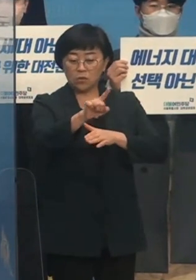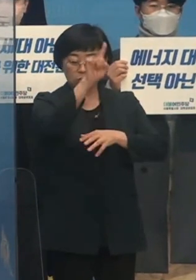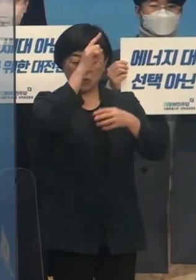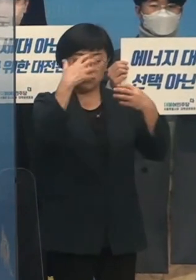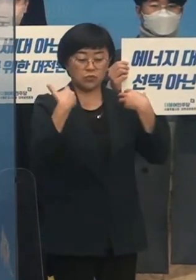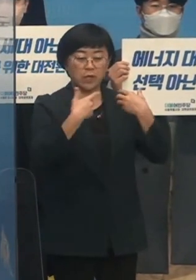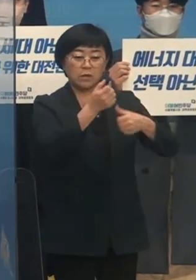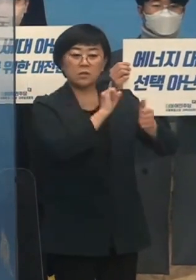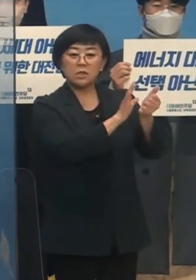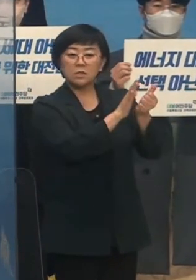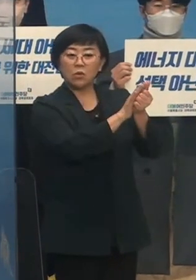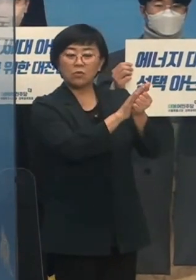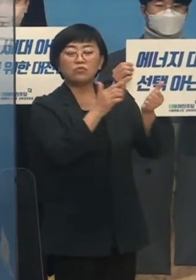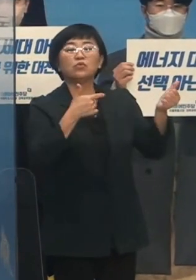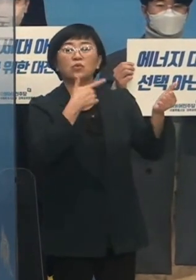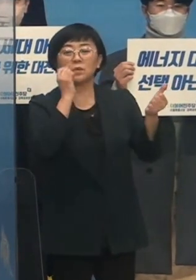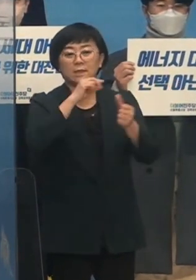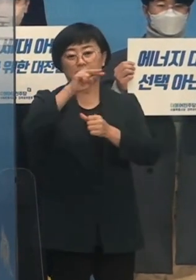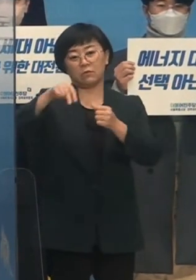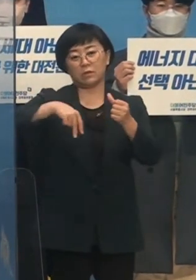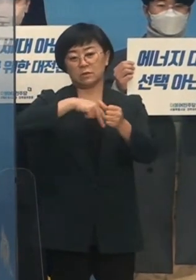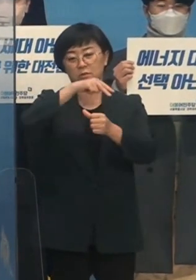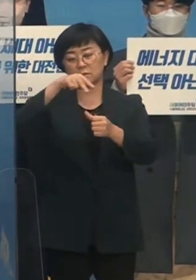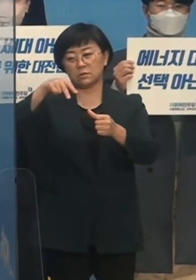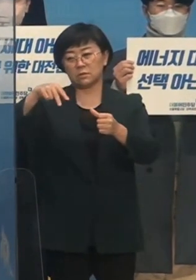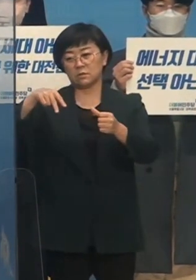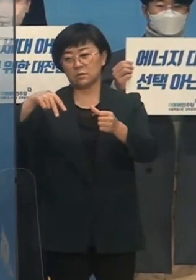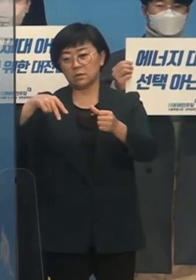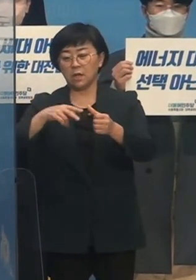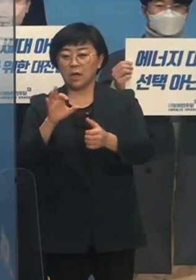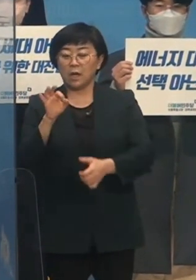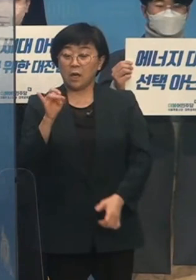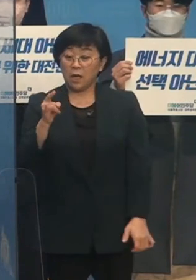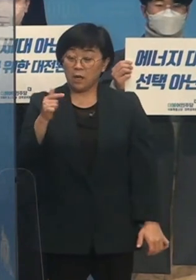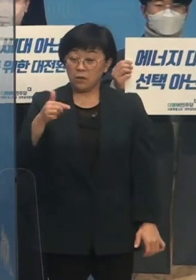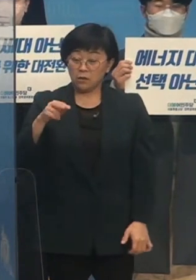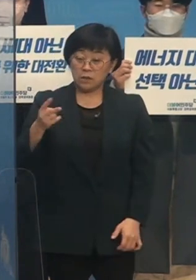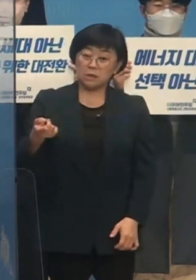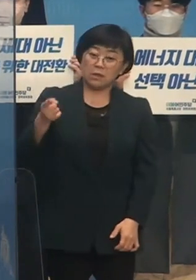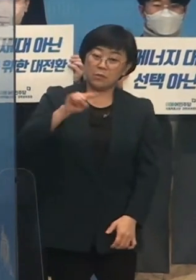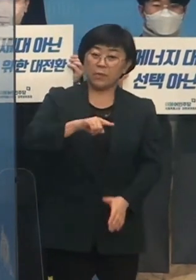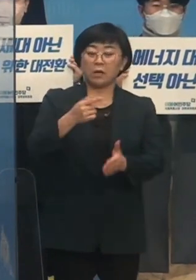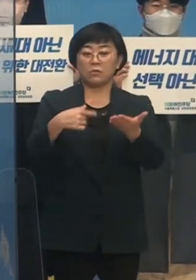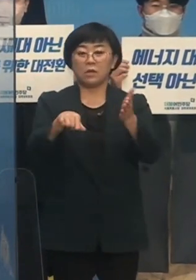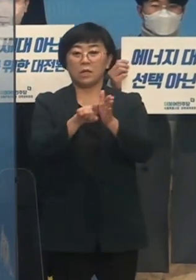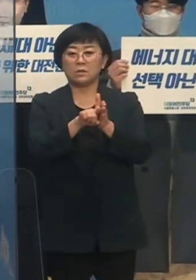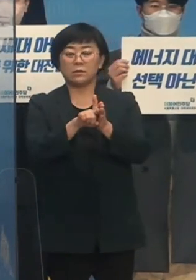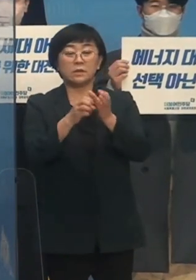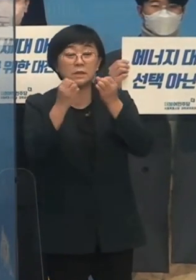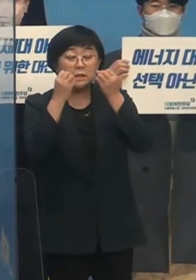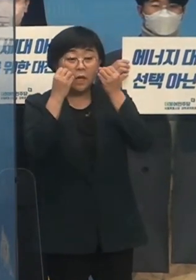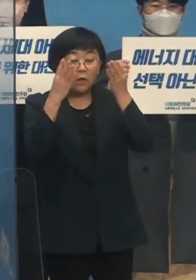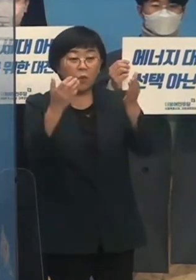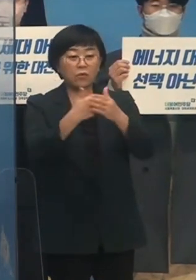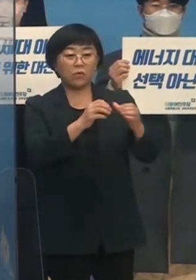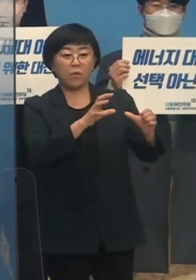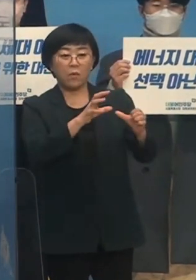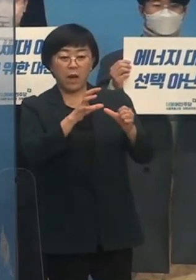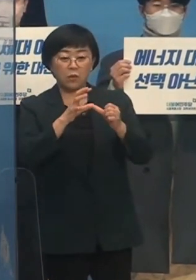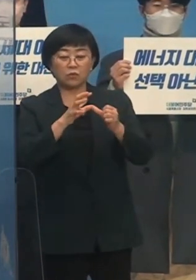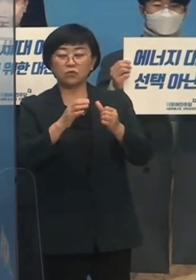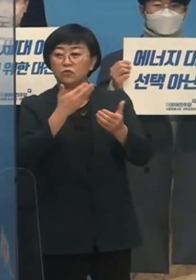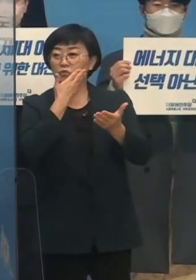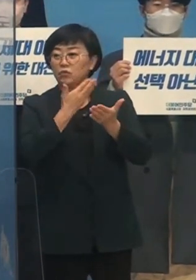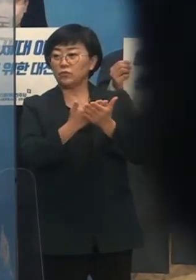정부의 적극적 지원은 부족한 실태입니다. 에너지 대전환에 있어서 신재생 에너지의 활용도